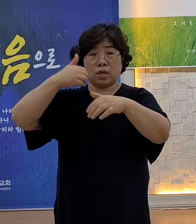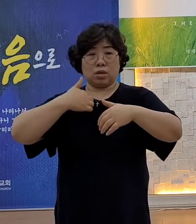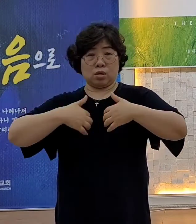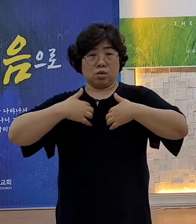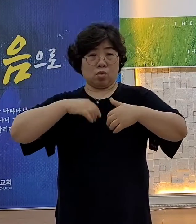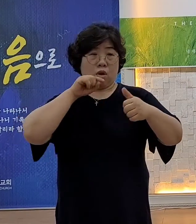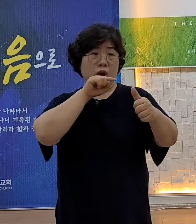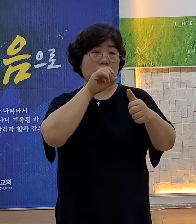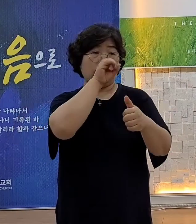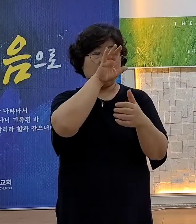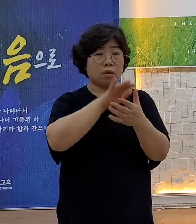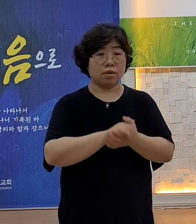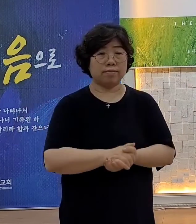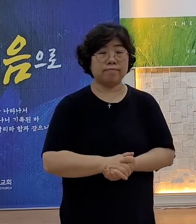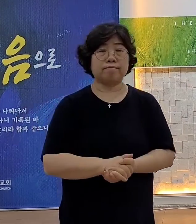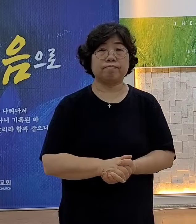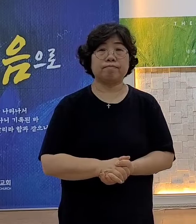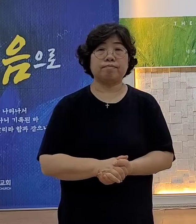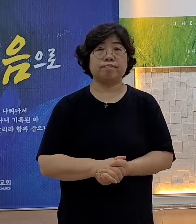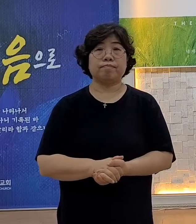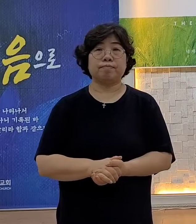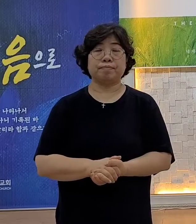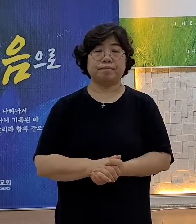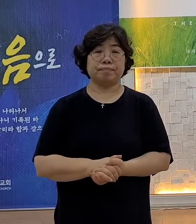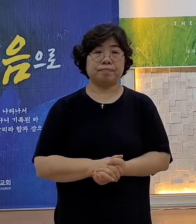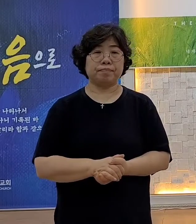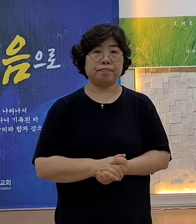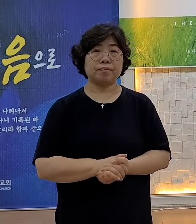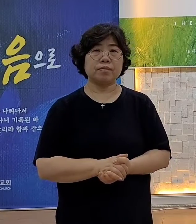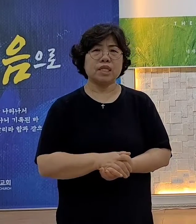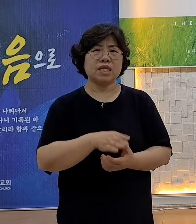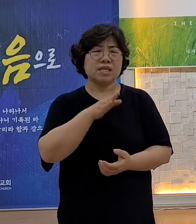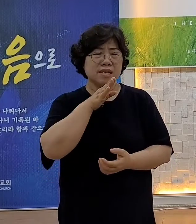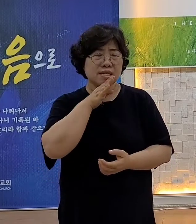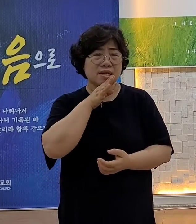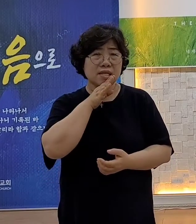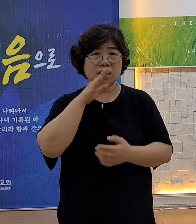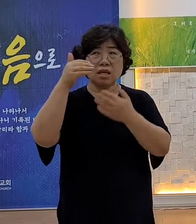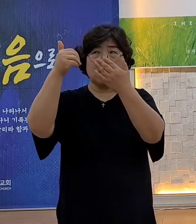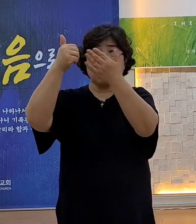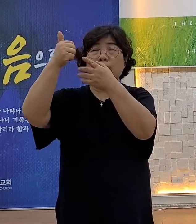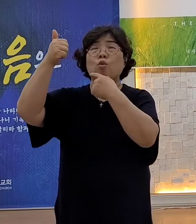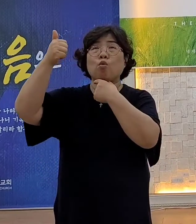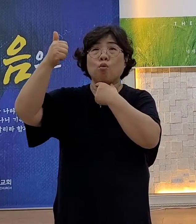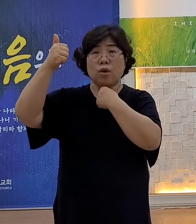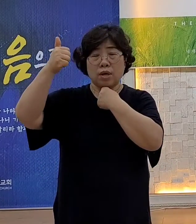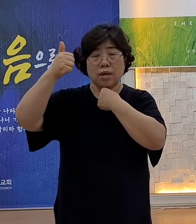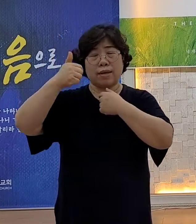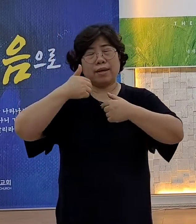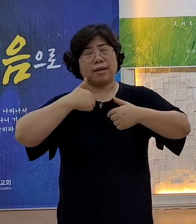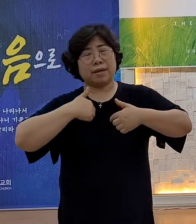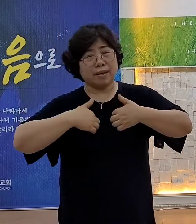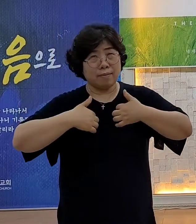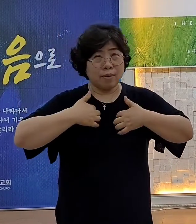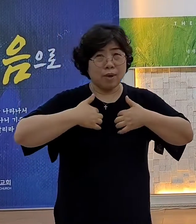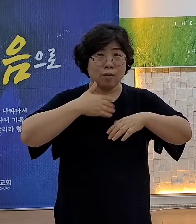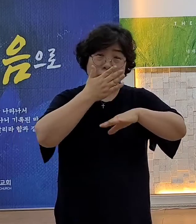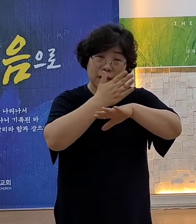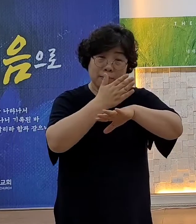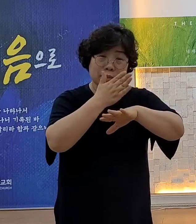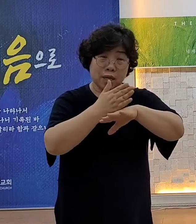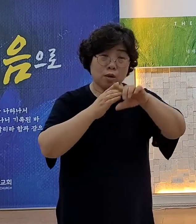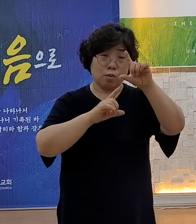내 하나님 여호와 앞에서 즐거워하라. 이게 진짜 하나님이 원하시는 기뻐하고